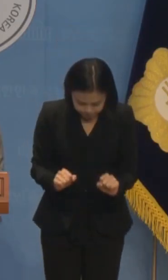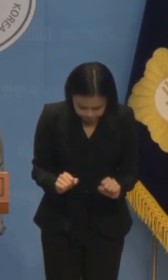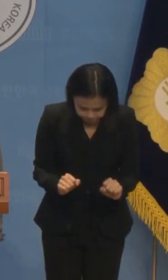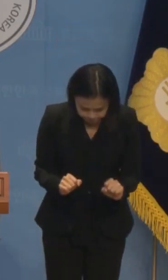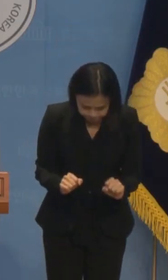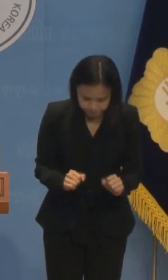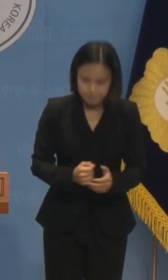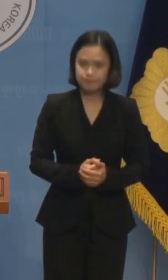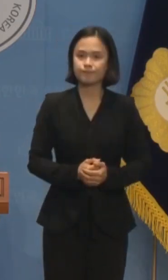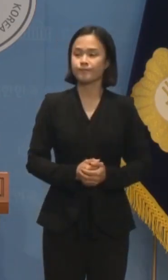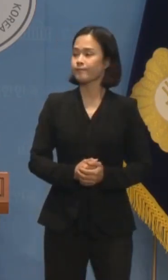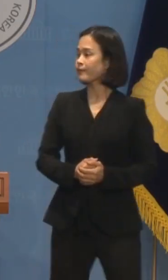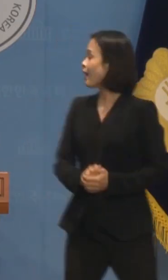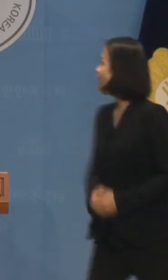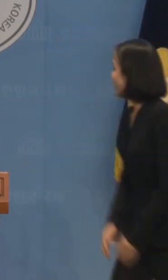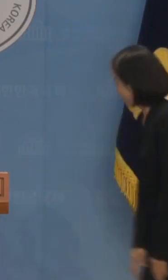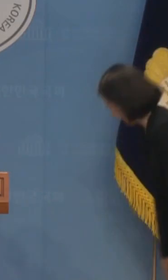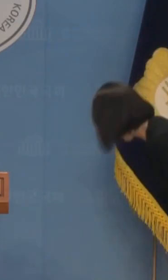이상입니다.